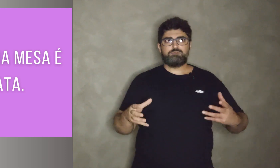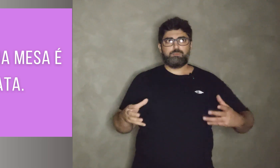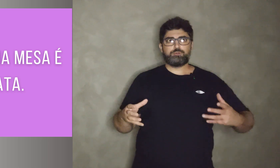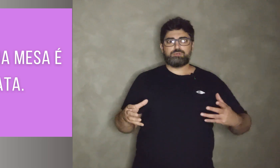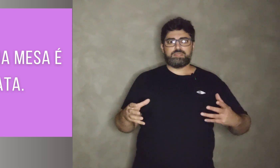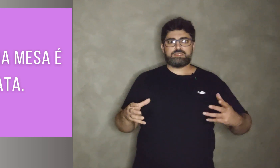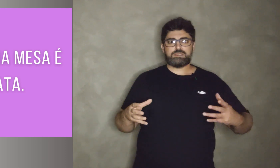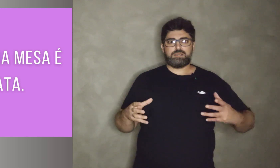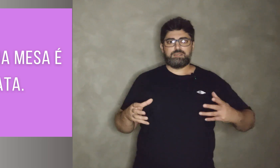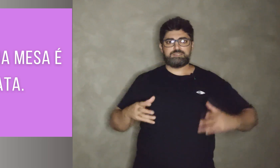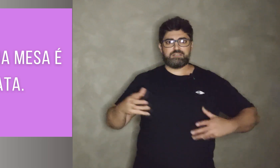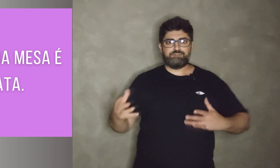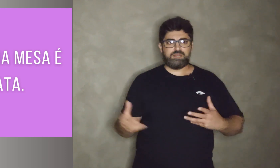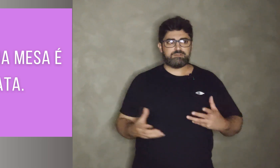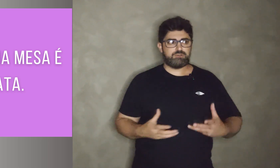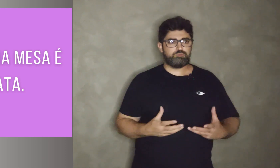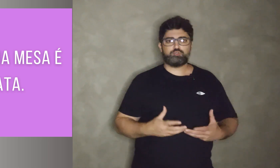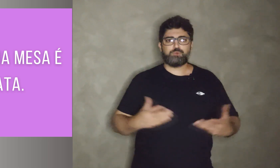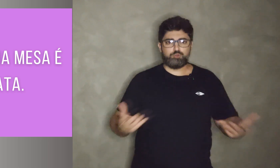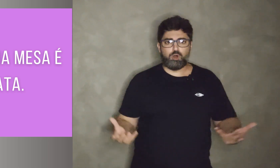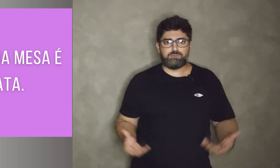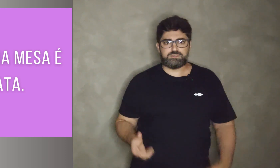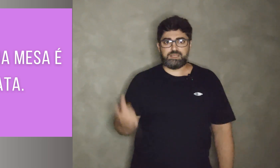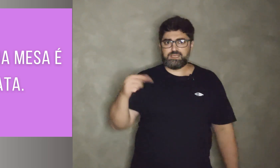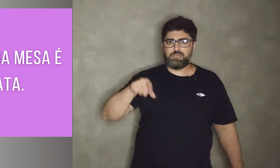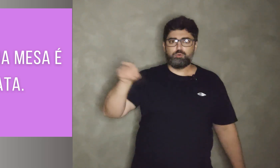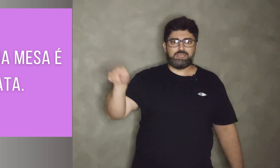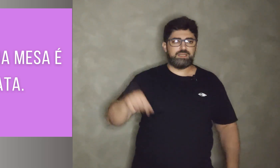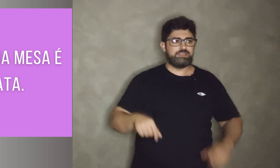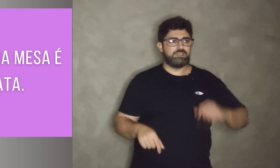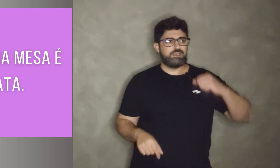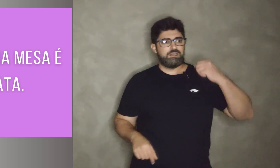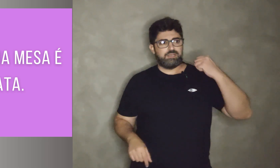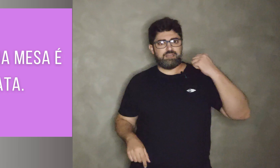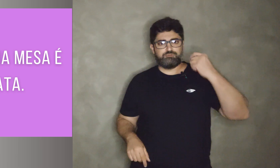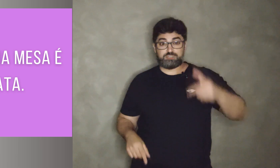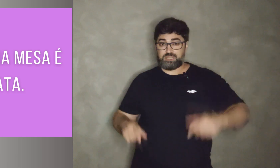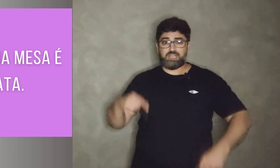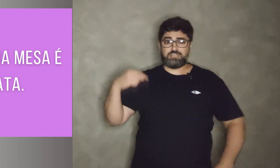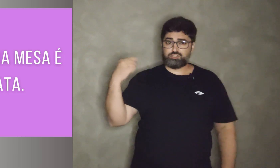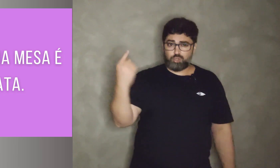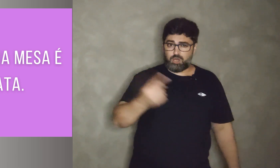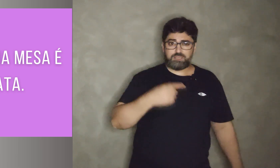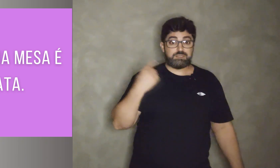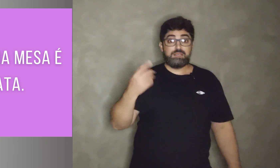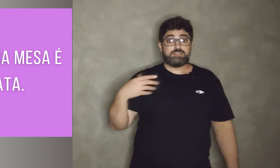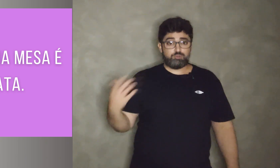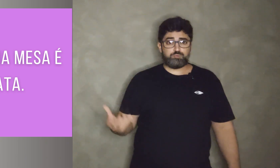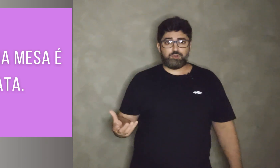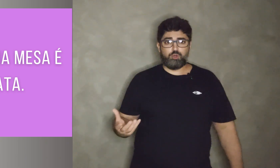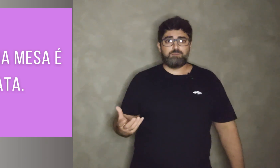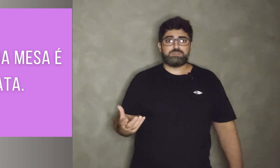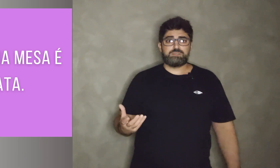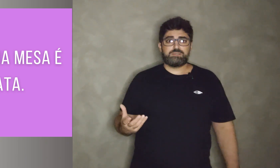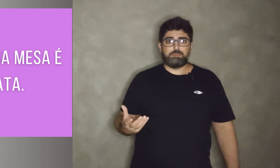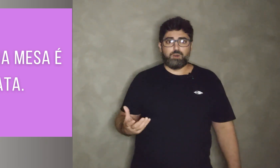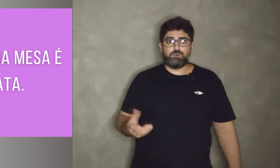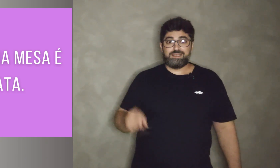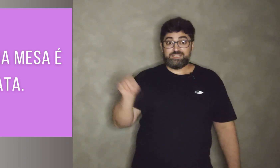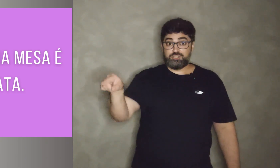língua portuguesa, esses referentes são os pronomes, né? Eu, ele, vocês, nós, são os pronomes, tá bom?